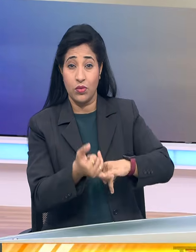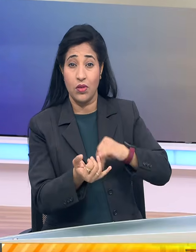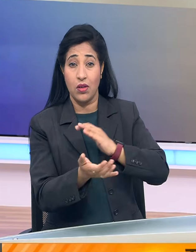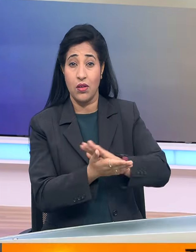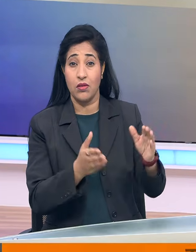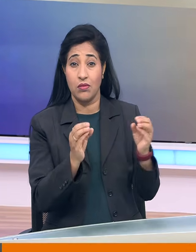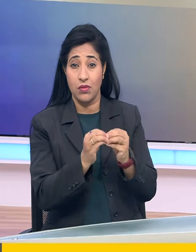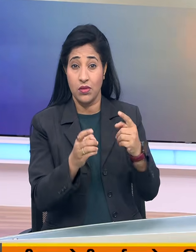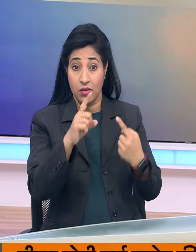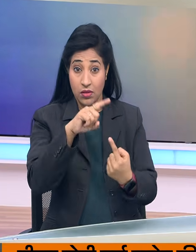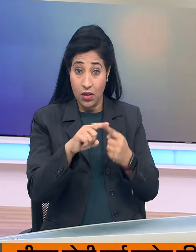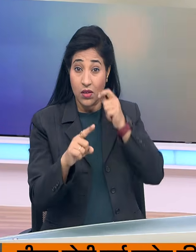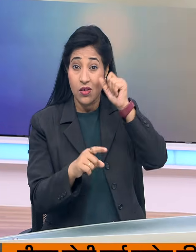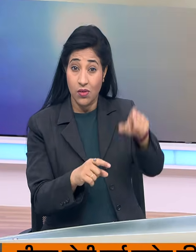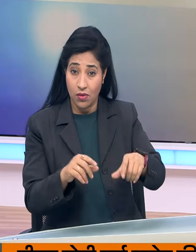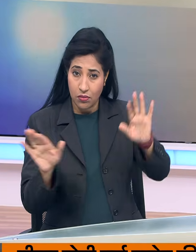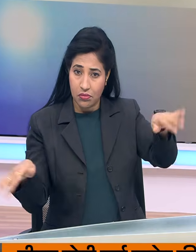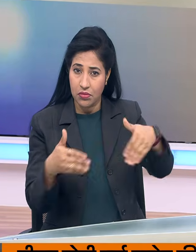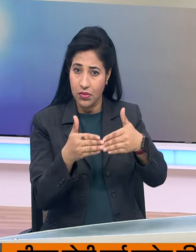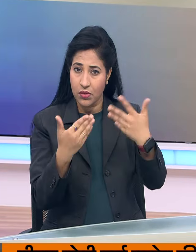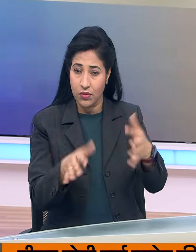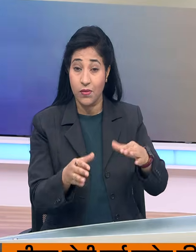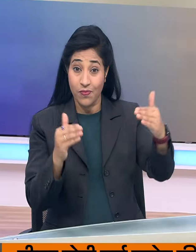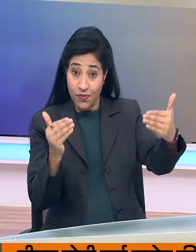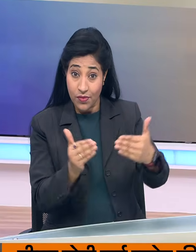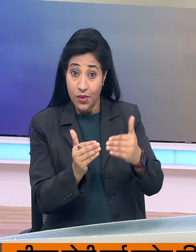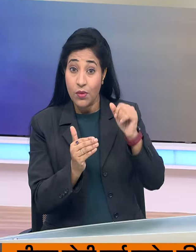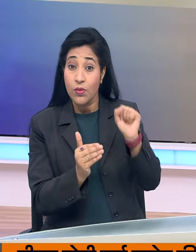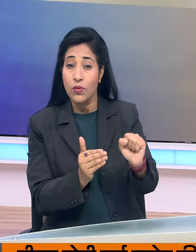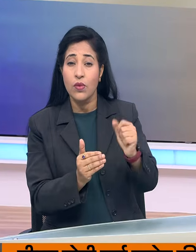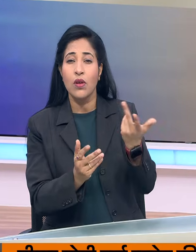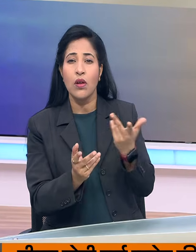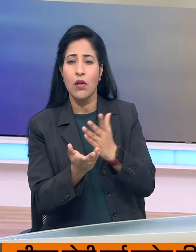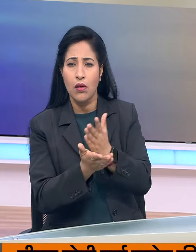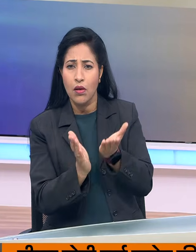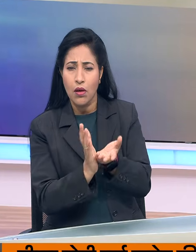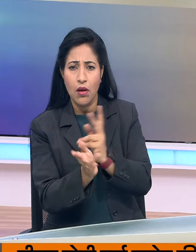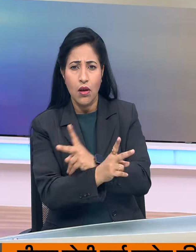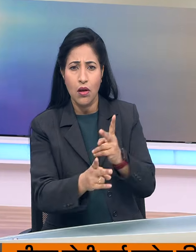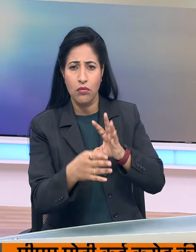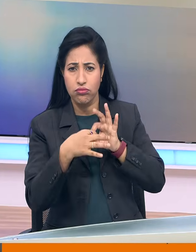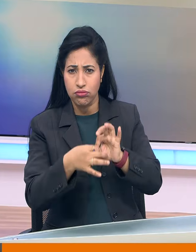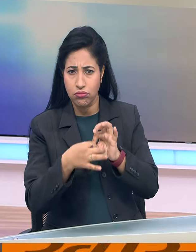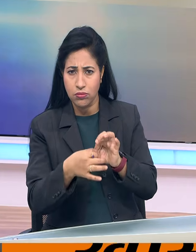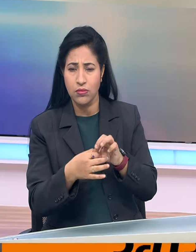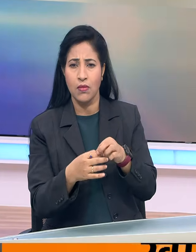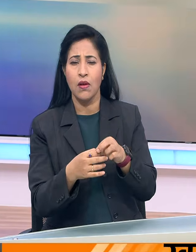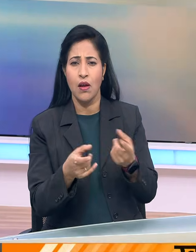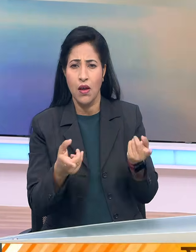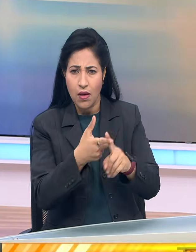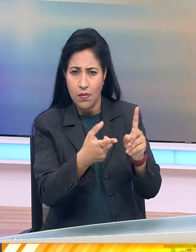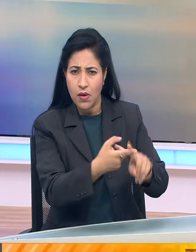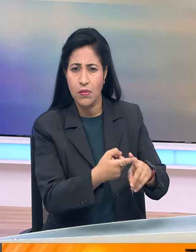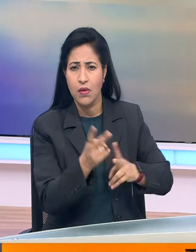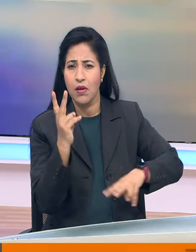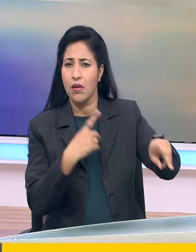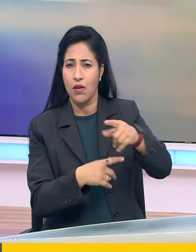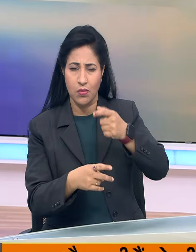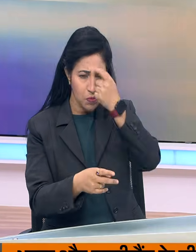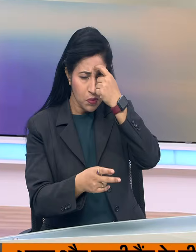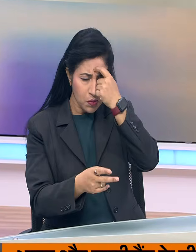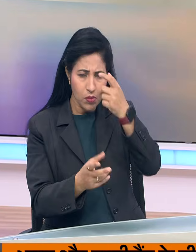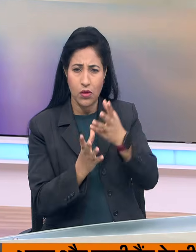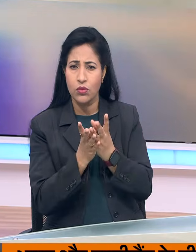बिन तारिक से उन्होंने मुलाकात की। इस मुलाकात के दौरान उन्होंने द्विपक्षीय संबंधों, क्षेत्रीय घटनाक्रमों और